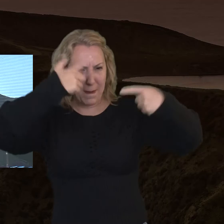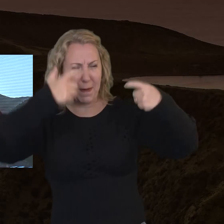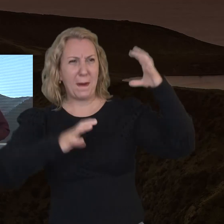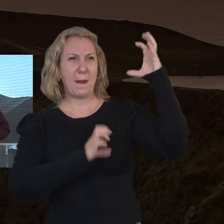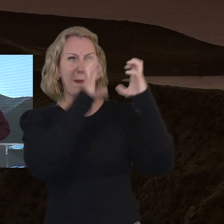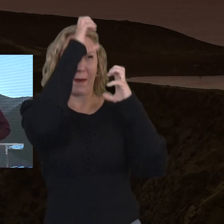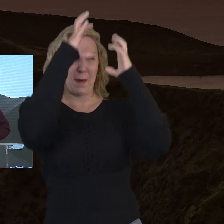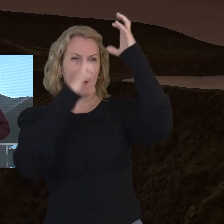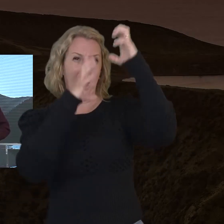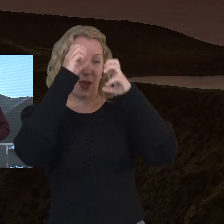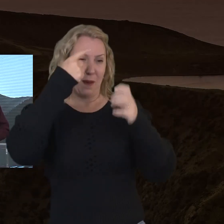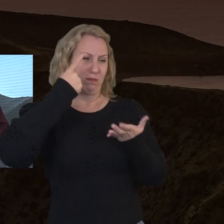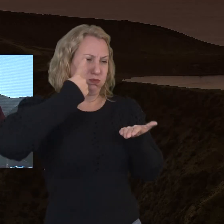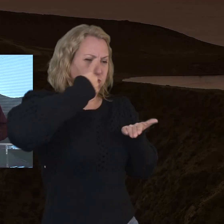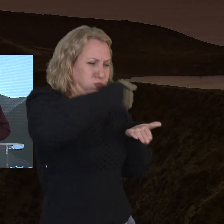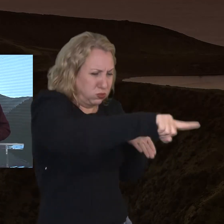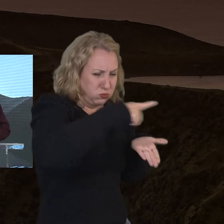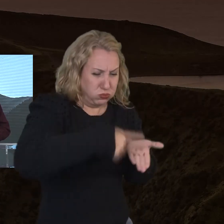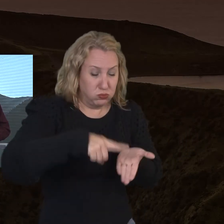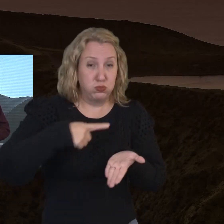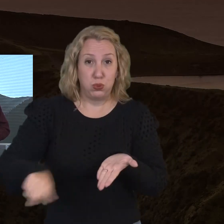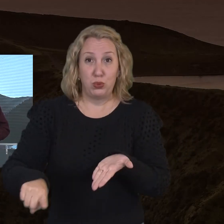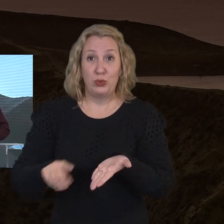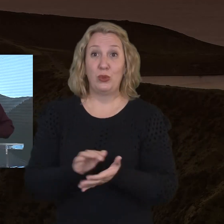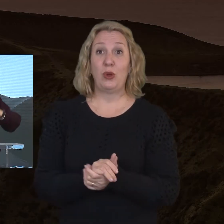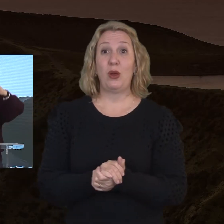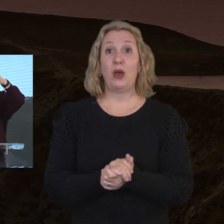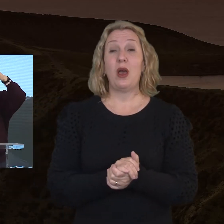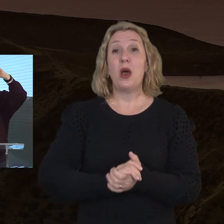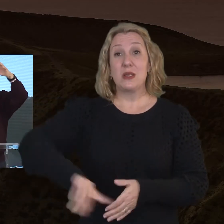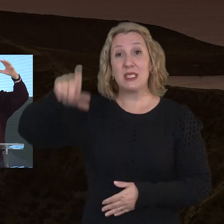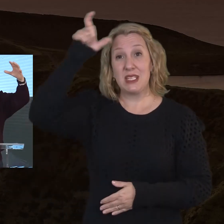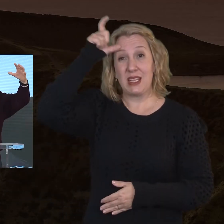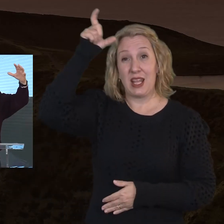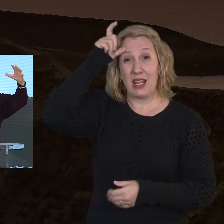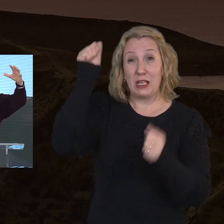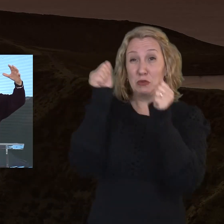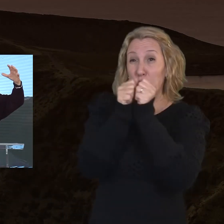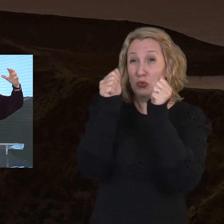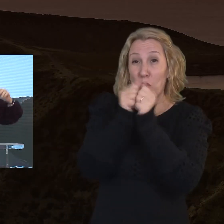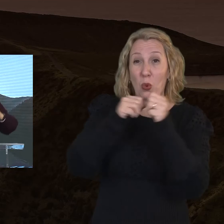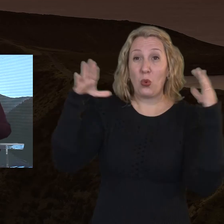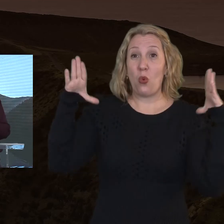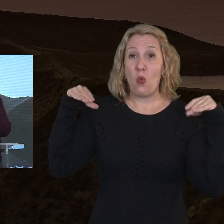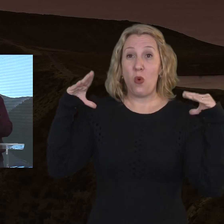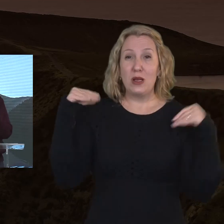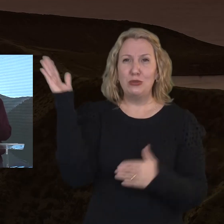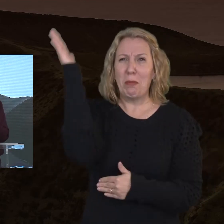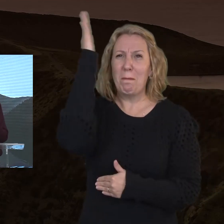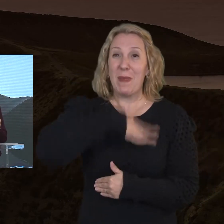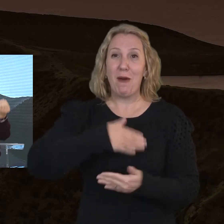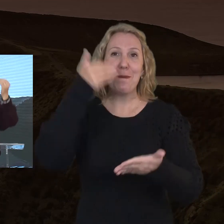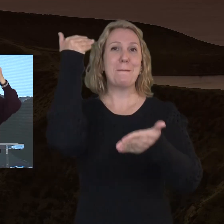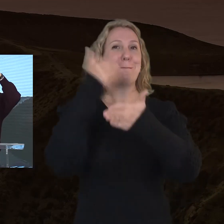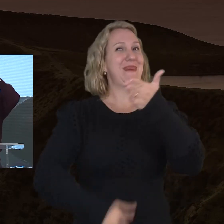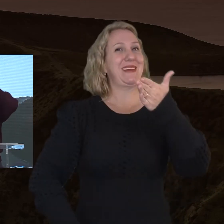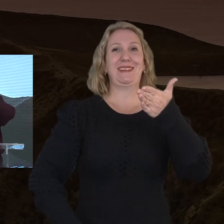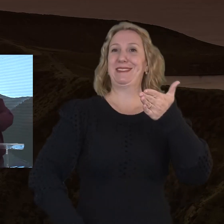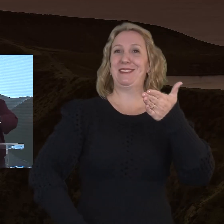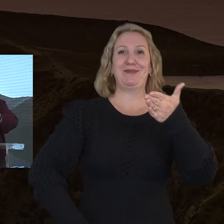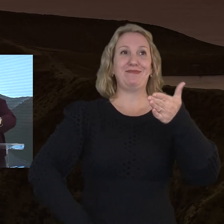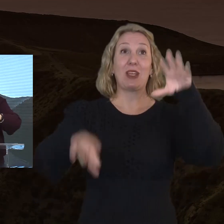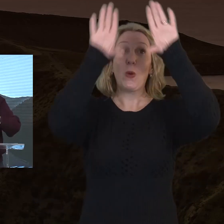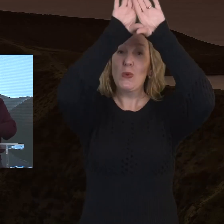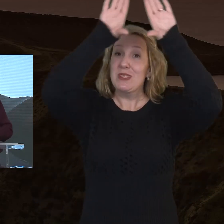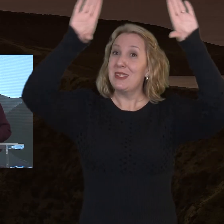irmãos vamos perder os principados e potestades lugar que estão reinando hoje vamos perder o lugar de onde eles vão influenciar